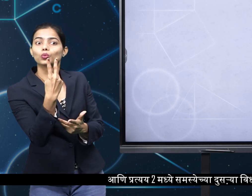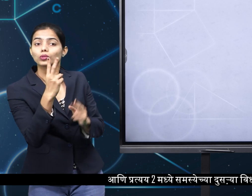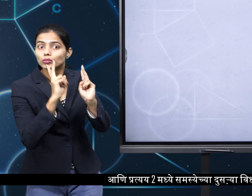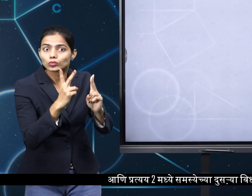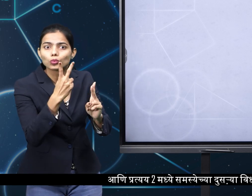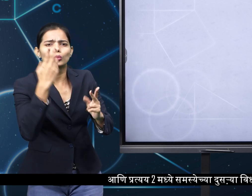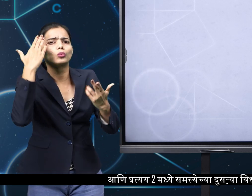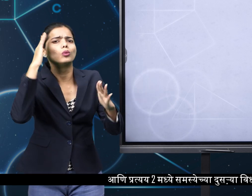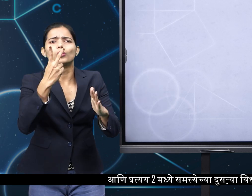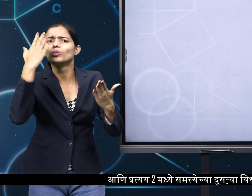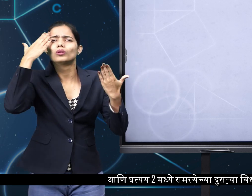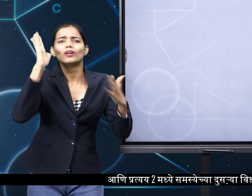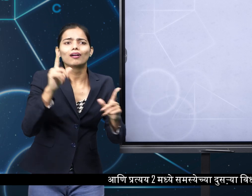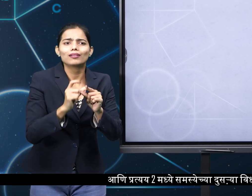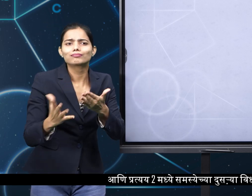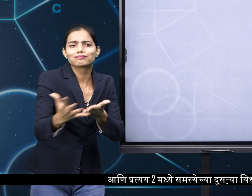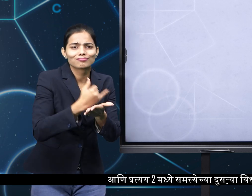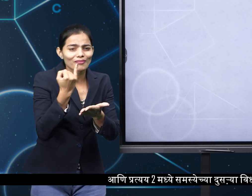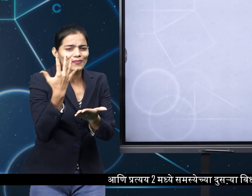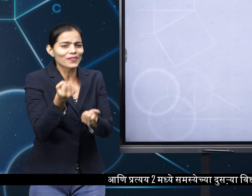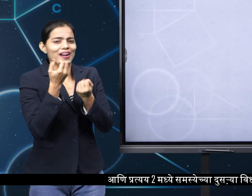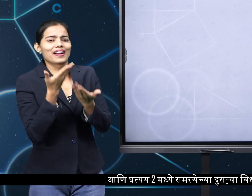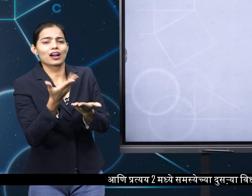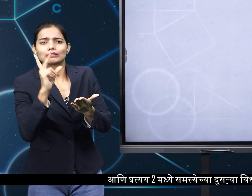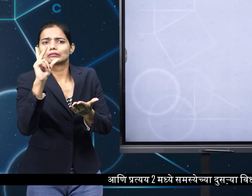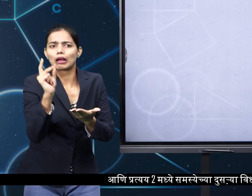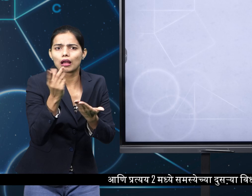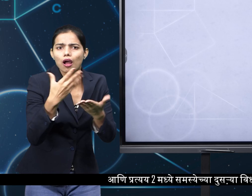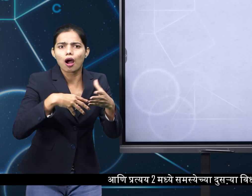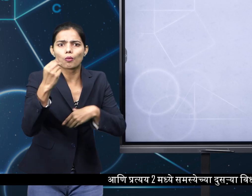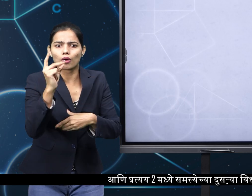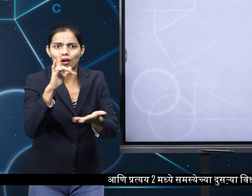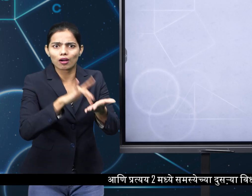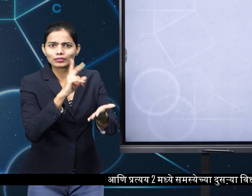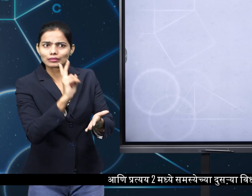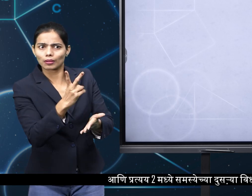समस्येच्या दुसऱ्या विधानात शोधायचा अज्ञात डेटा आहे.